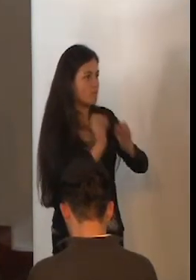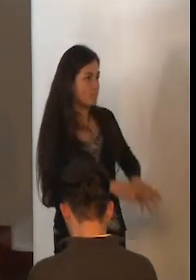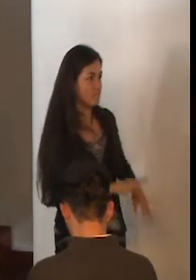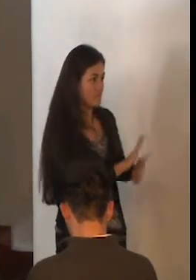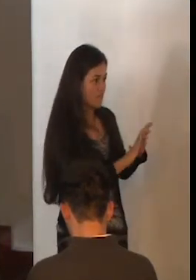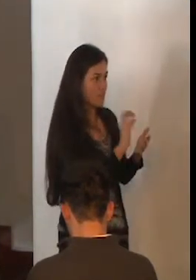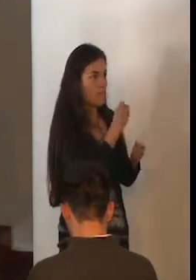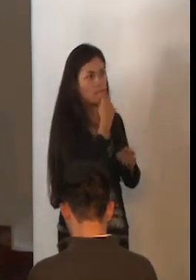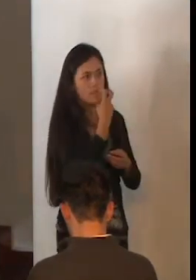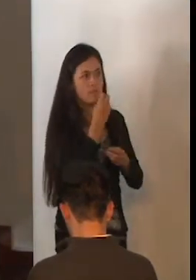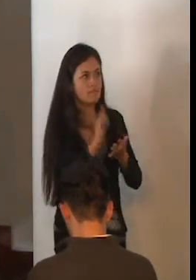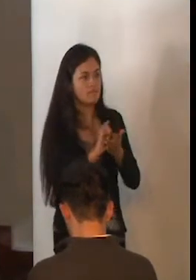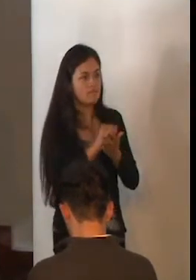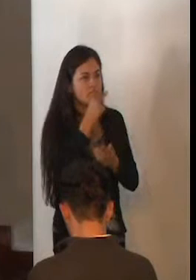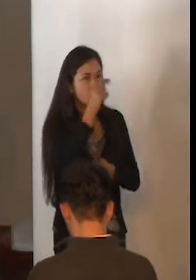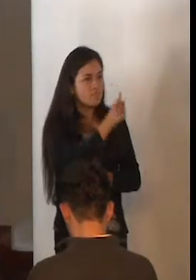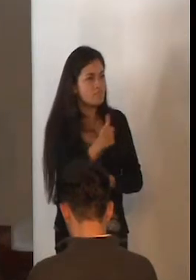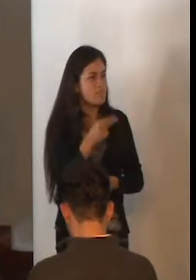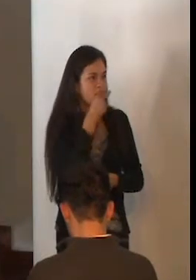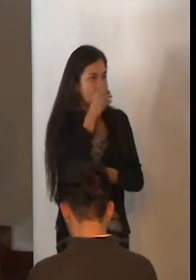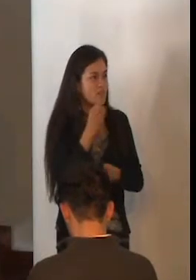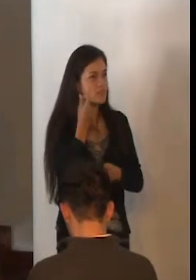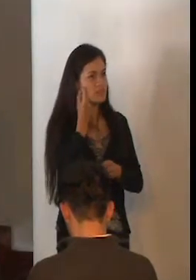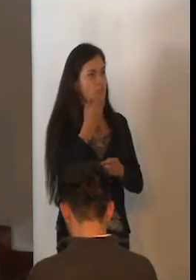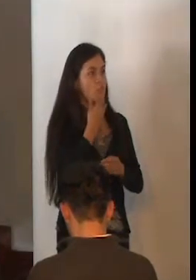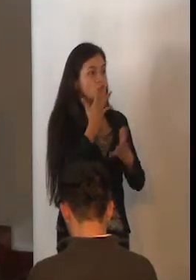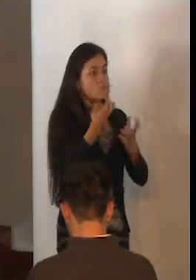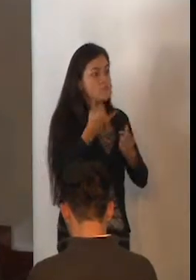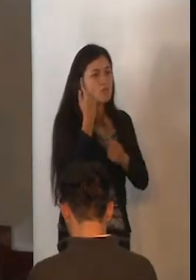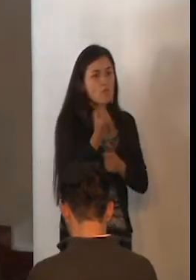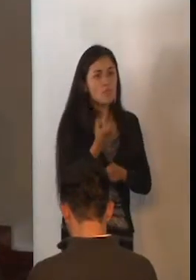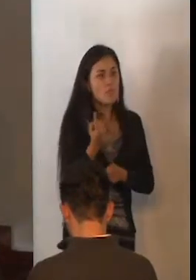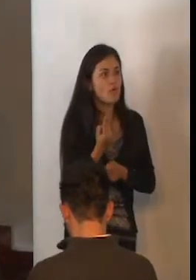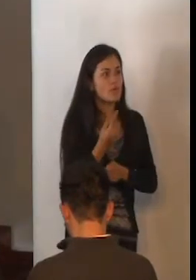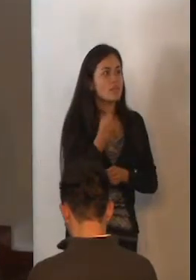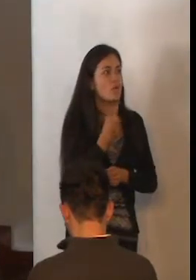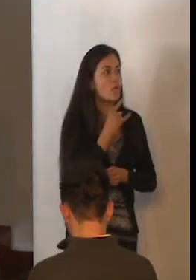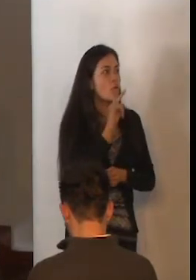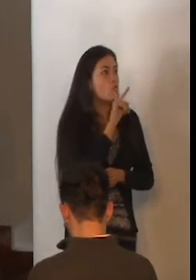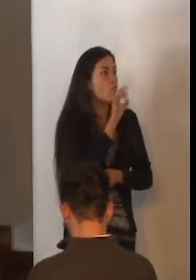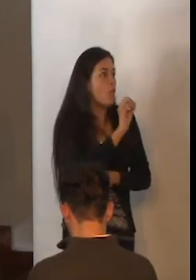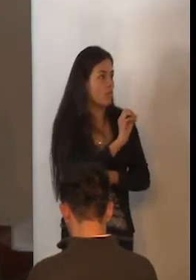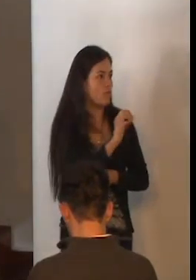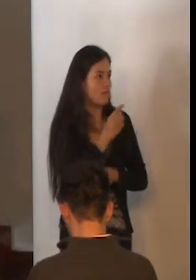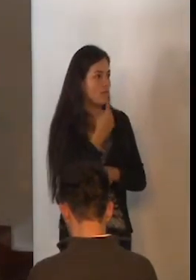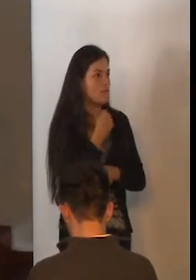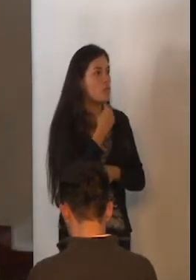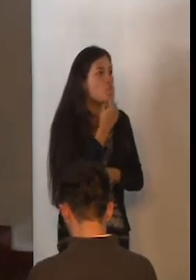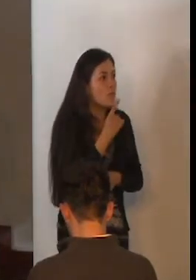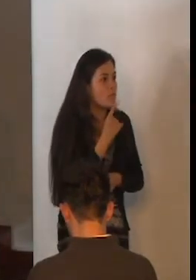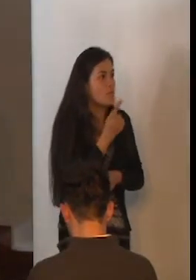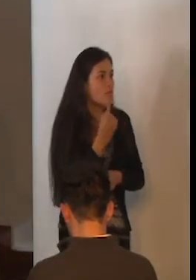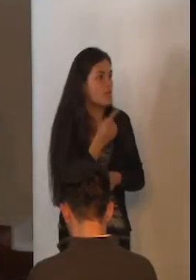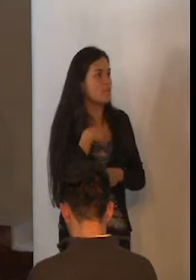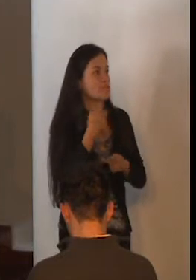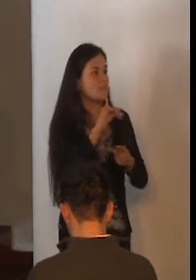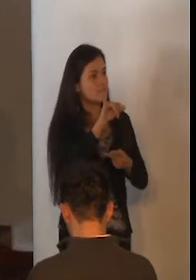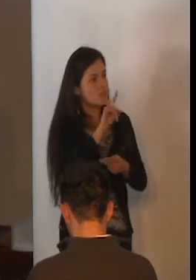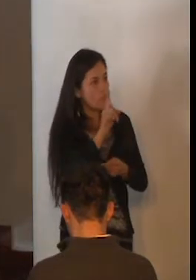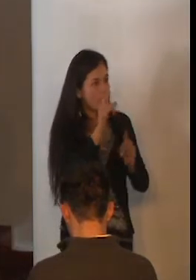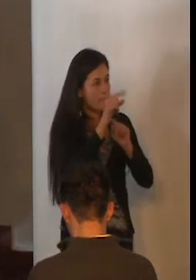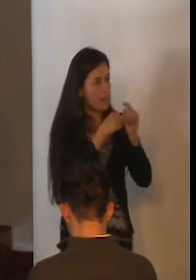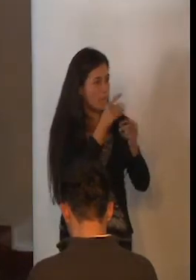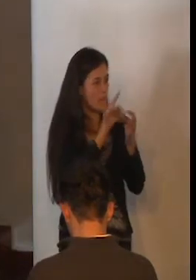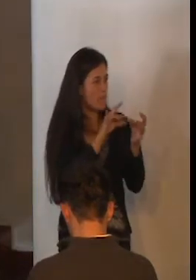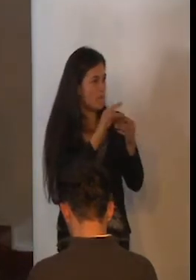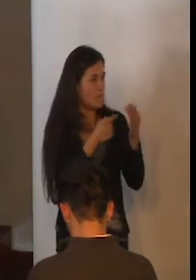los mismos niños comienzan a entender que ya, si yo quiero pedir un jugo al principio, diré hugo, o, uo, y ya diré jugo, y